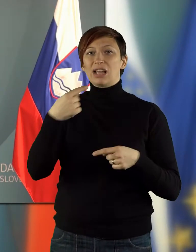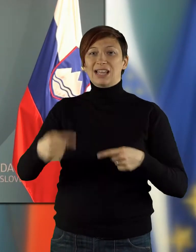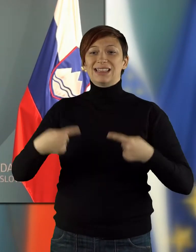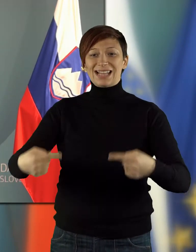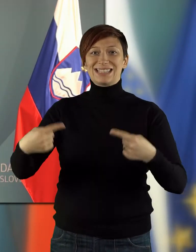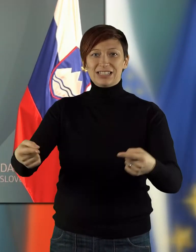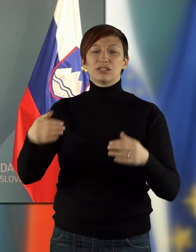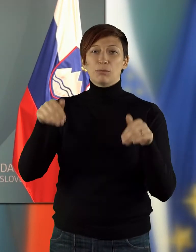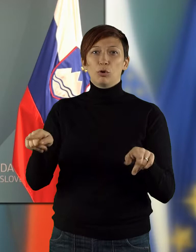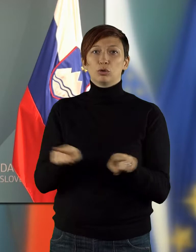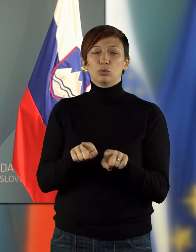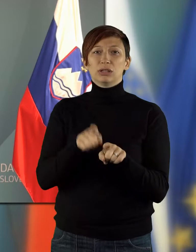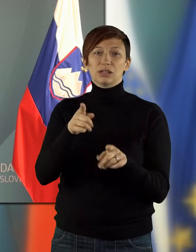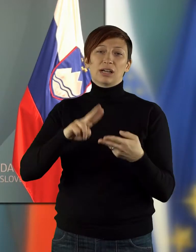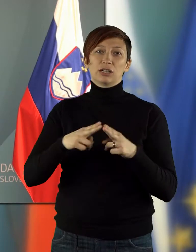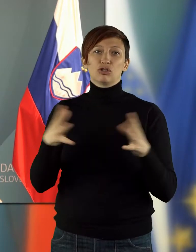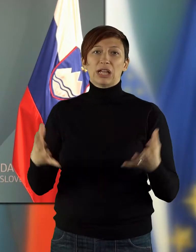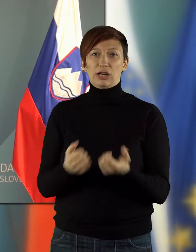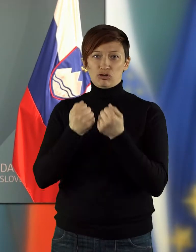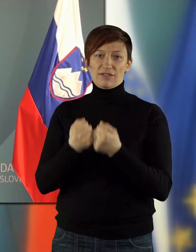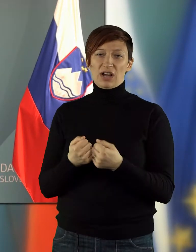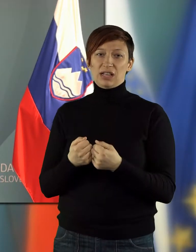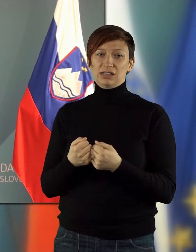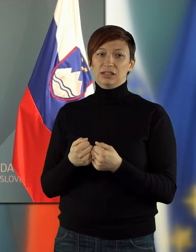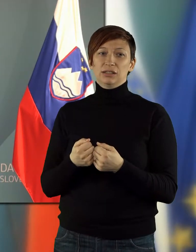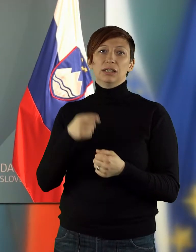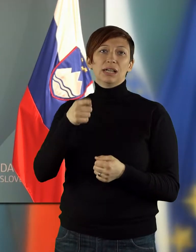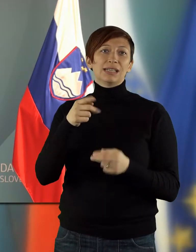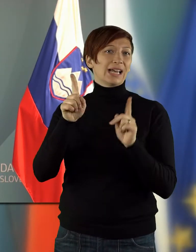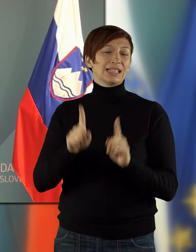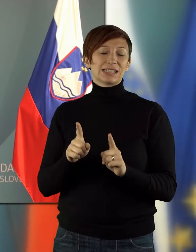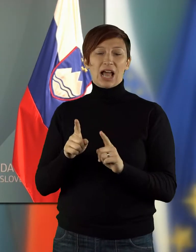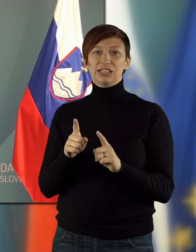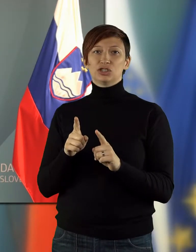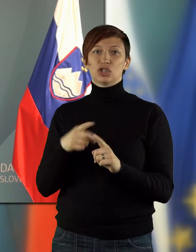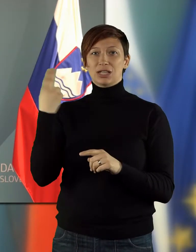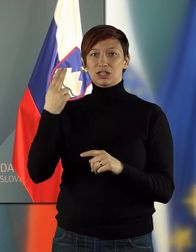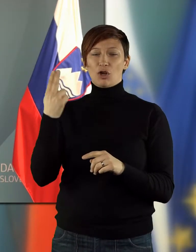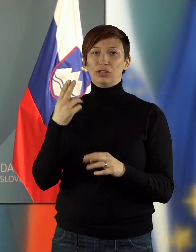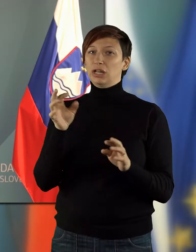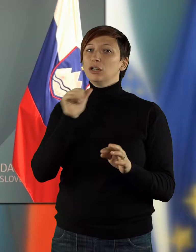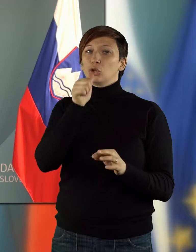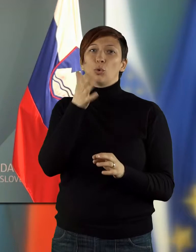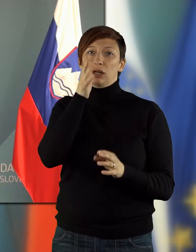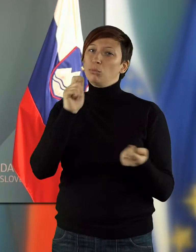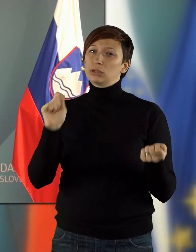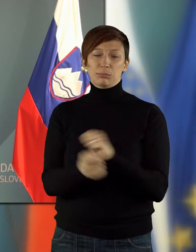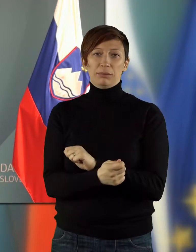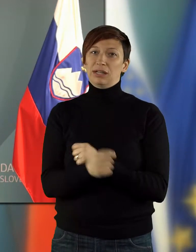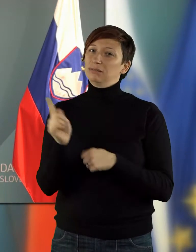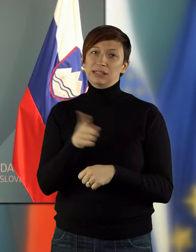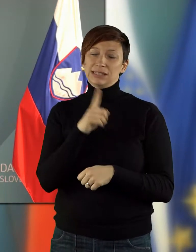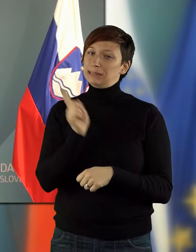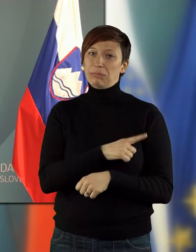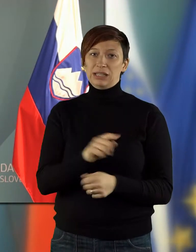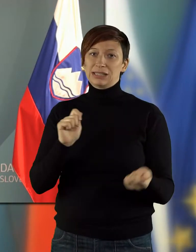nasledstveno vprašanje in se mora kot takšno tudi reševati. Tega stališča Slovenija ne bo nikoli